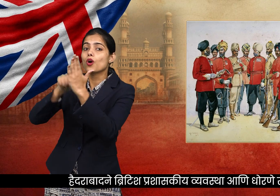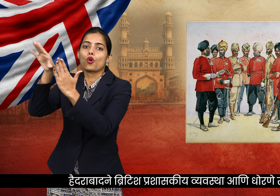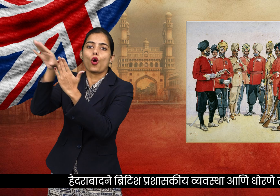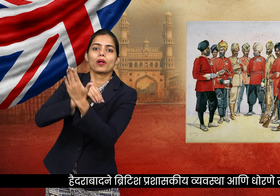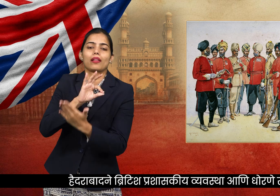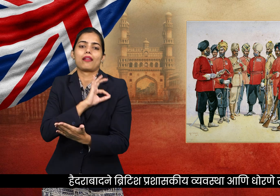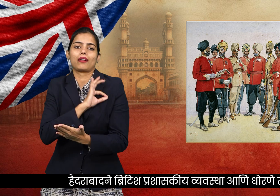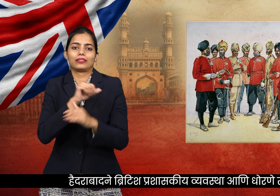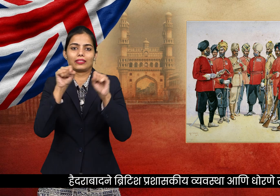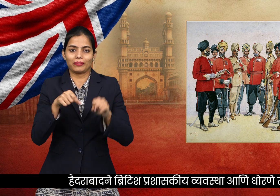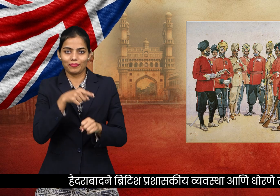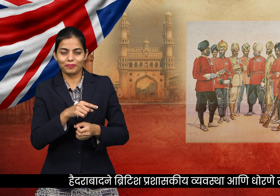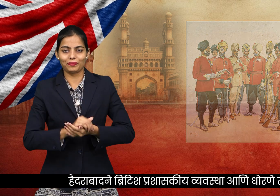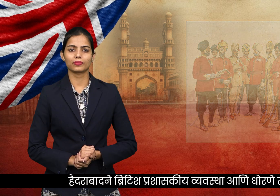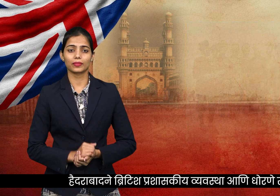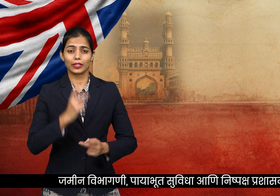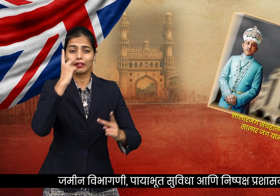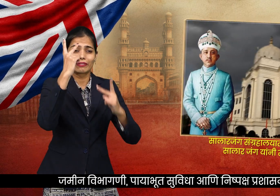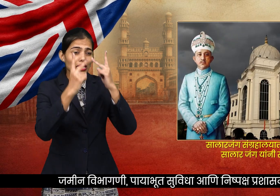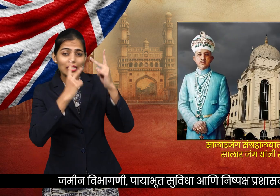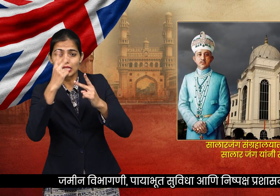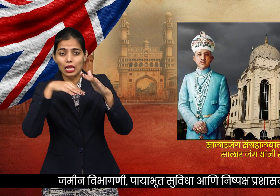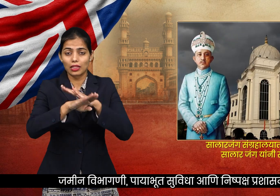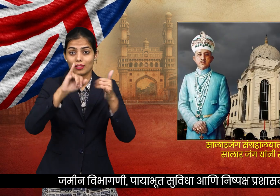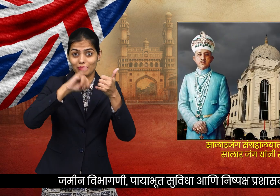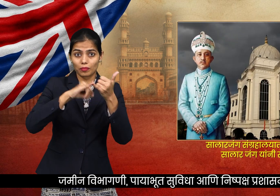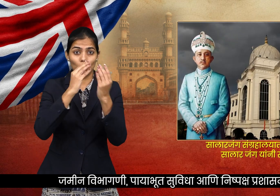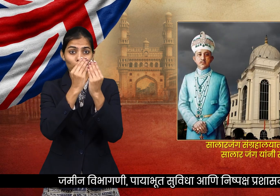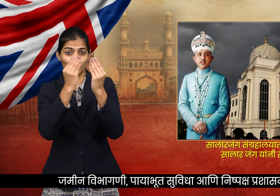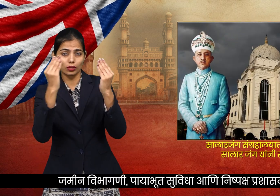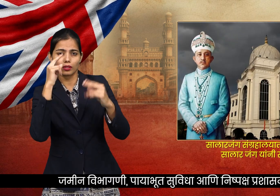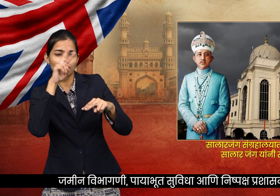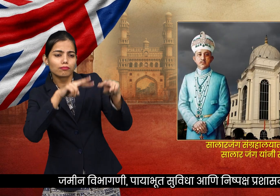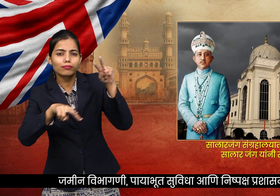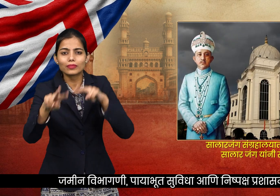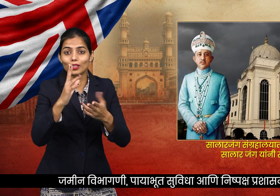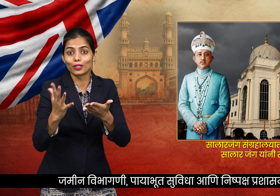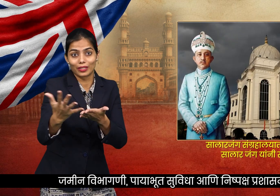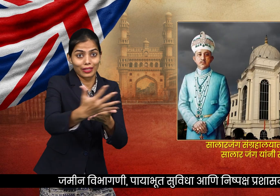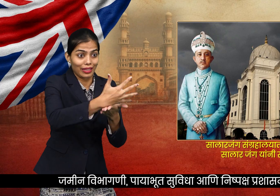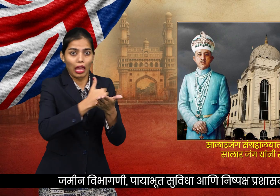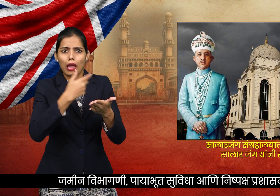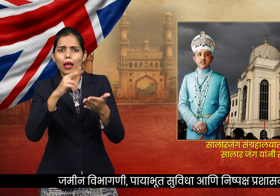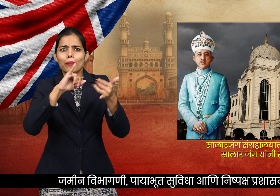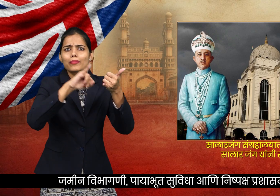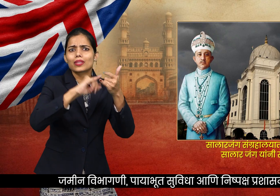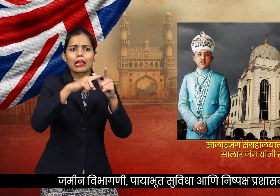धोरणे स्वीकारली. जमीन विभागणी, पायाभूत सुविधा आणि